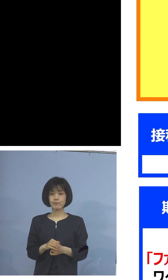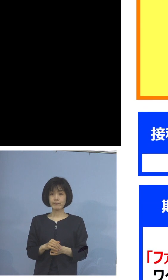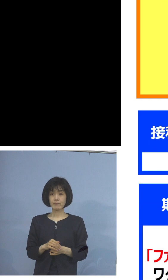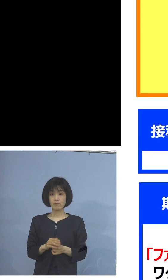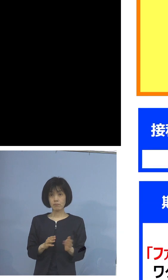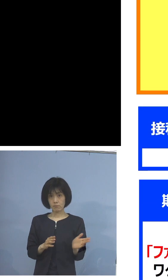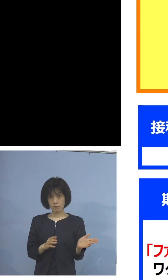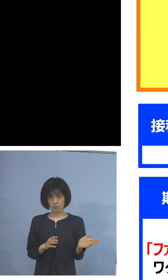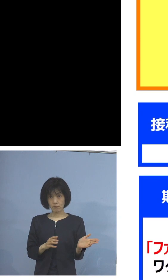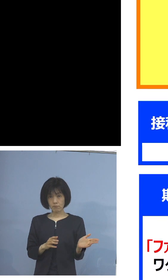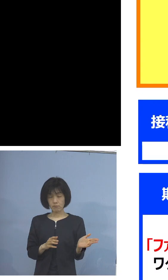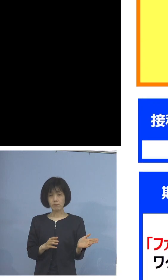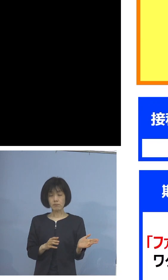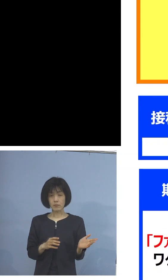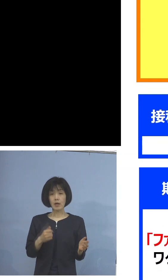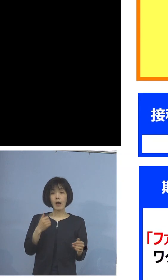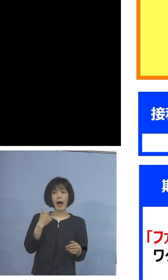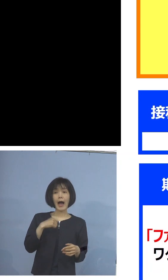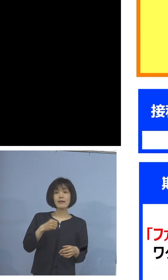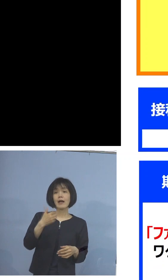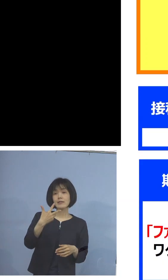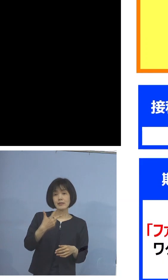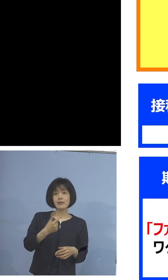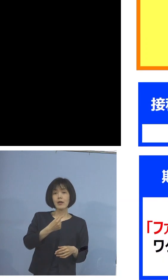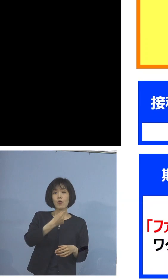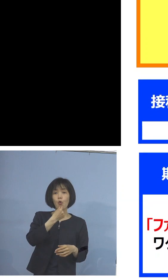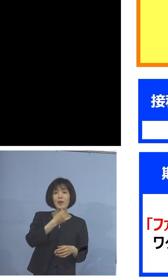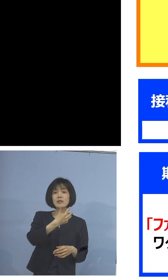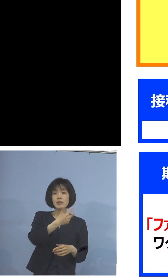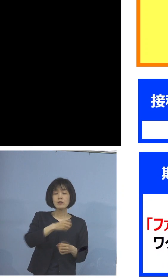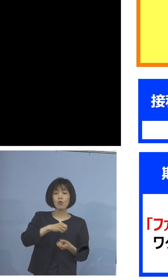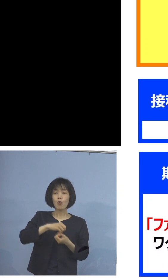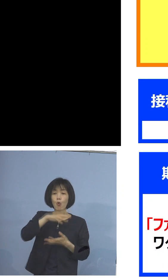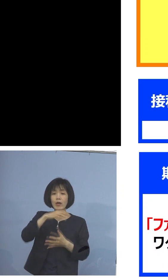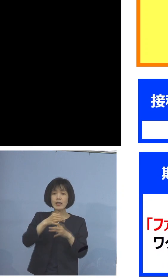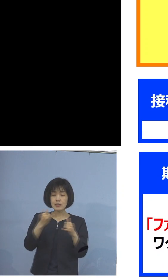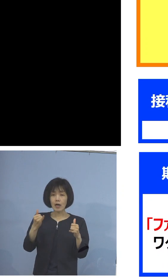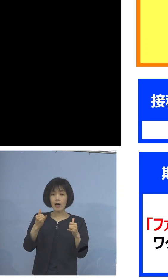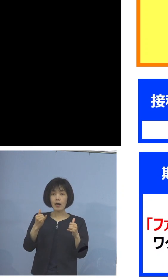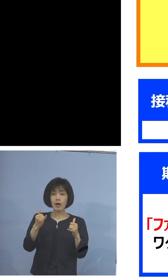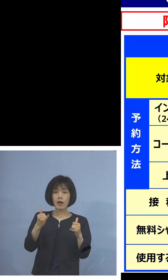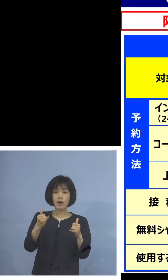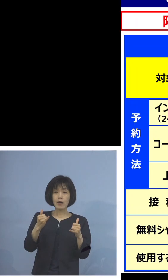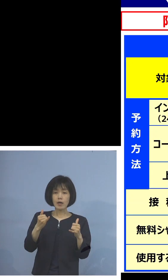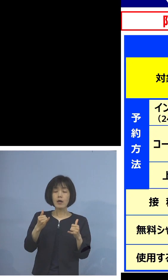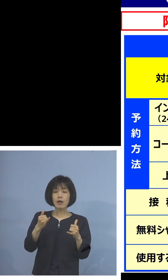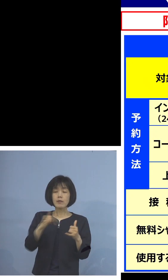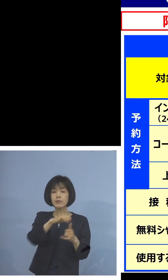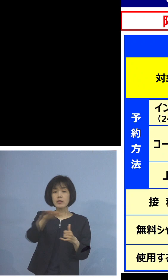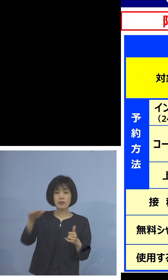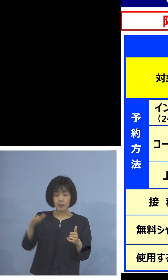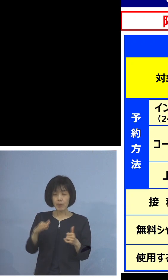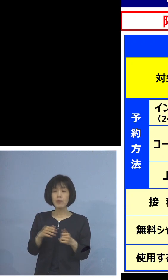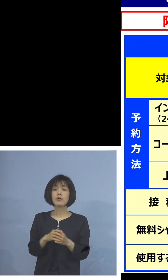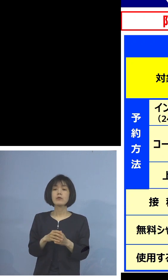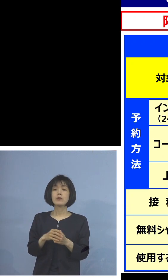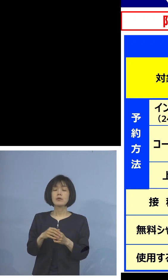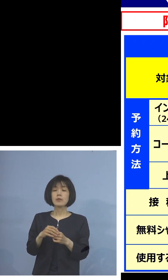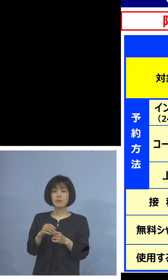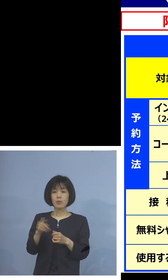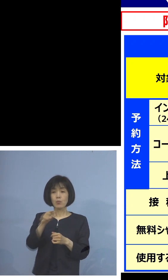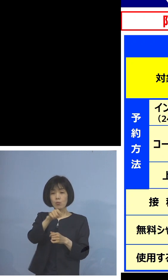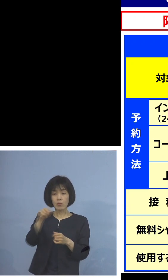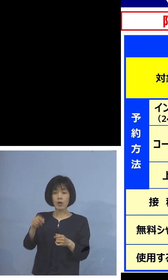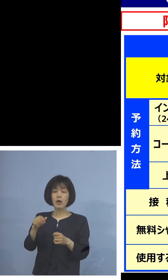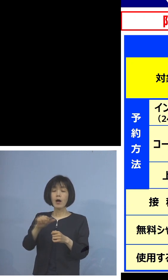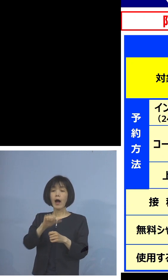そして阿南市、小松島市の高齢者の皆様方を対象に、それぞれの市でアスティ徳島会